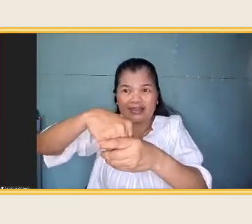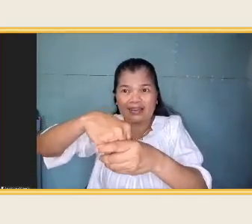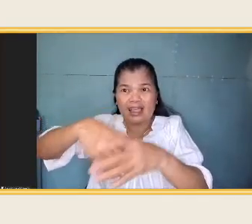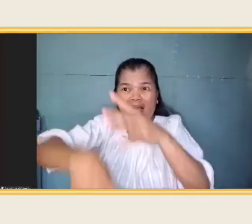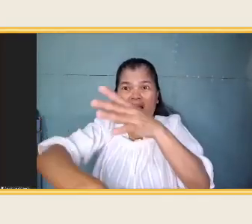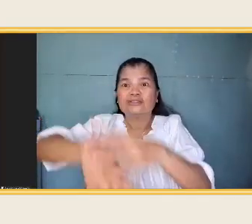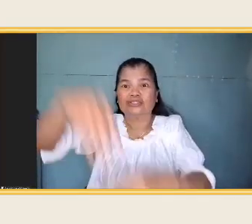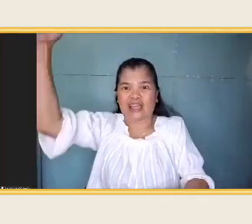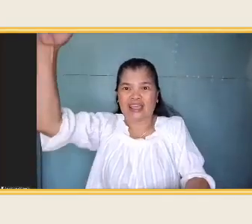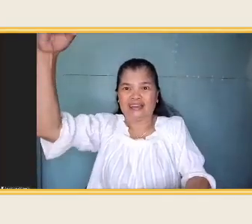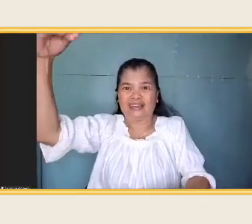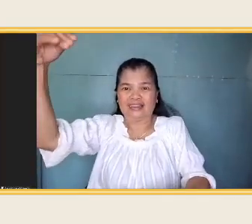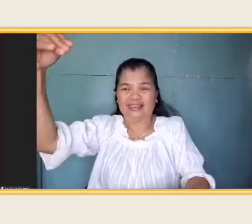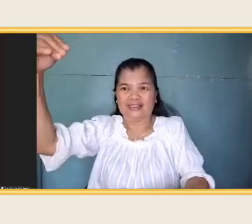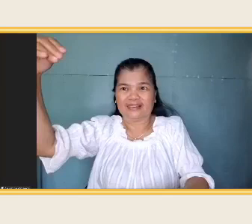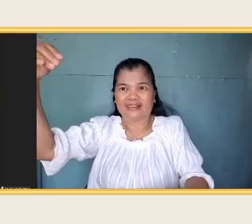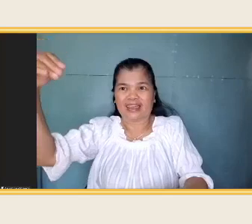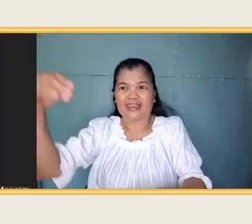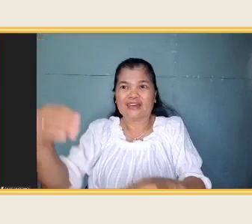Inside. Outside.